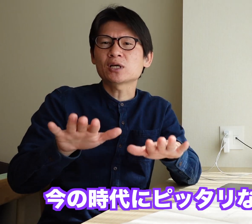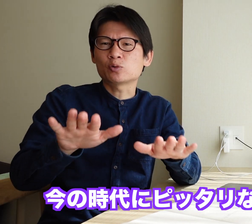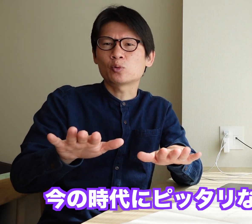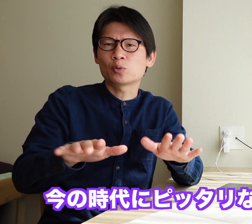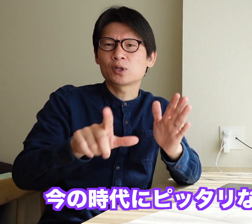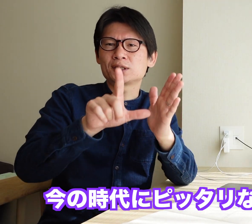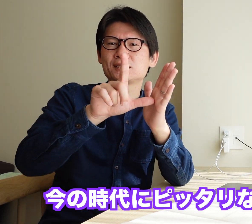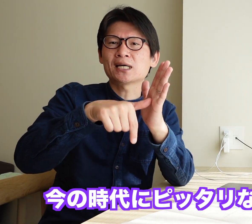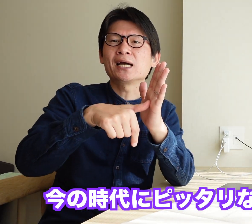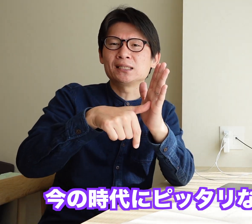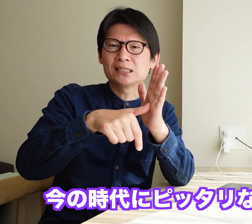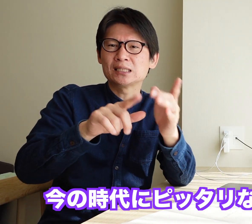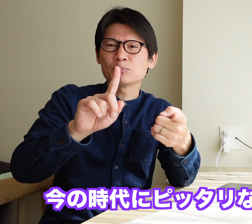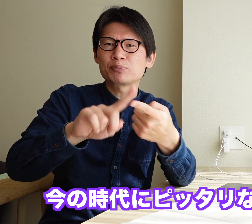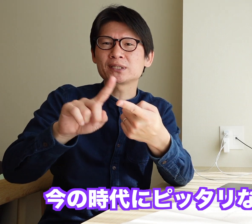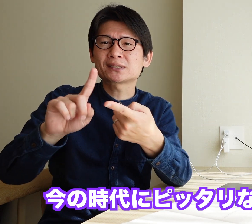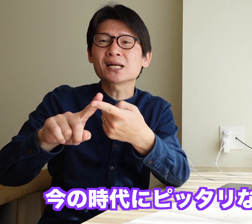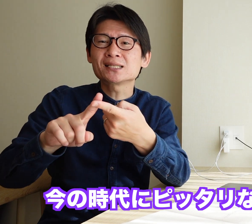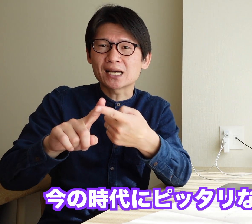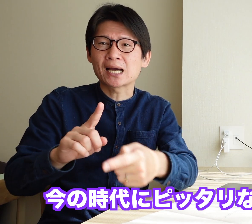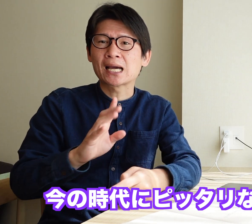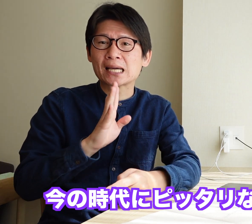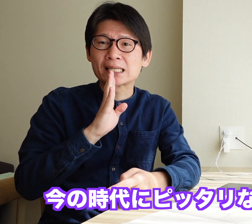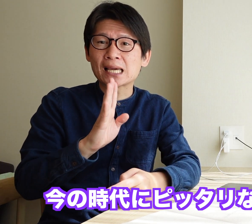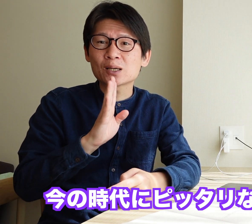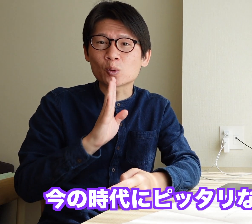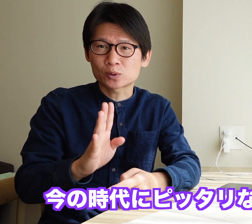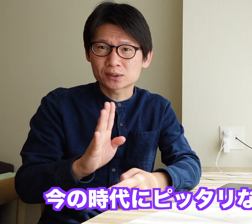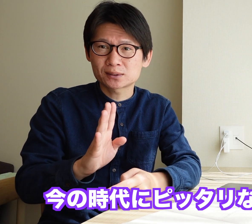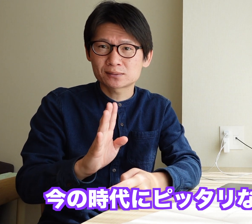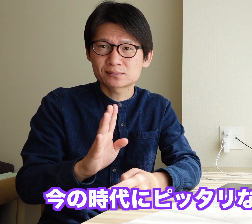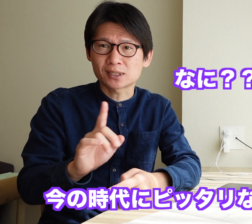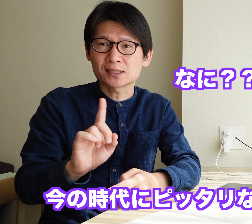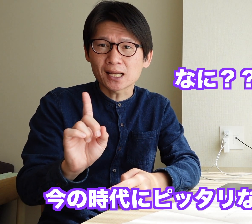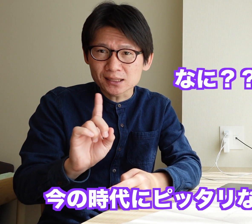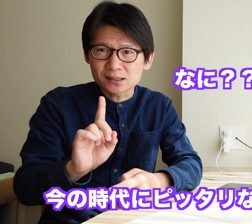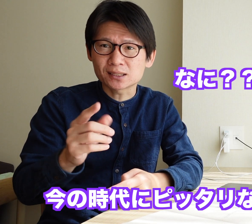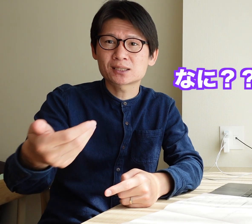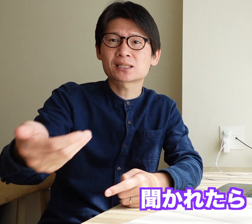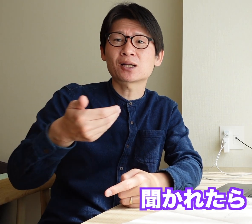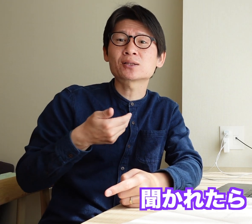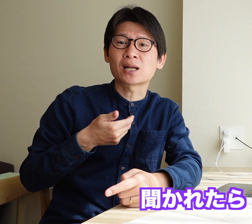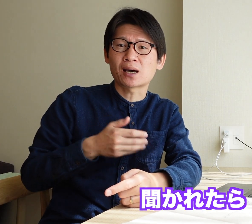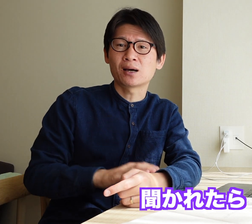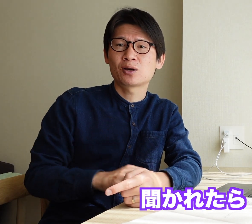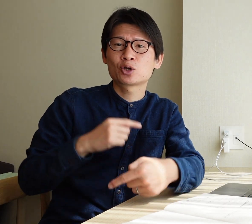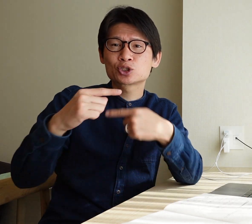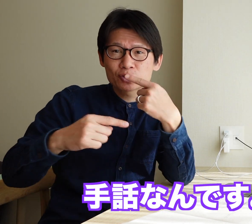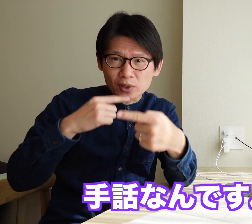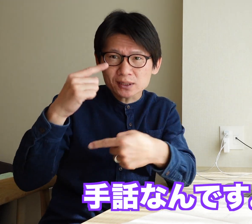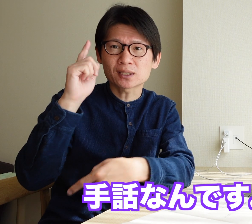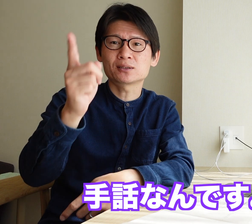の時代にぴったりな言語って何って聞かれたら、手話なんです